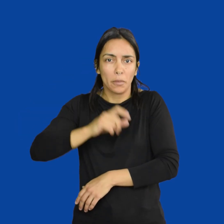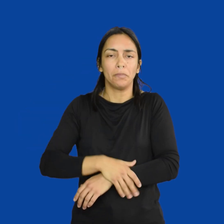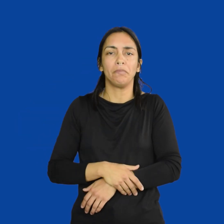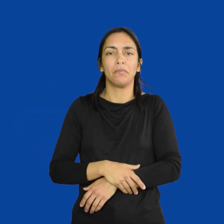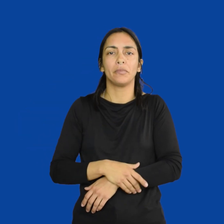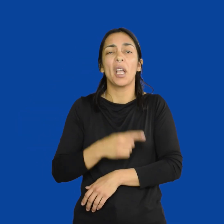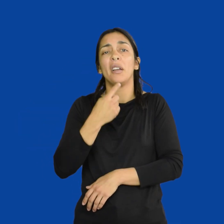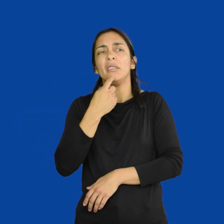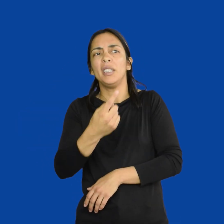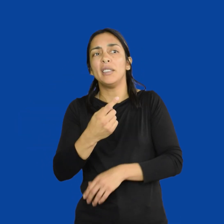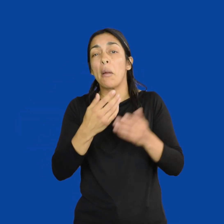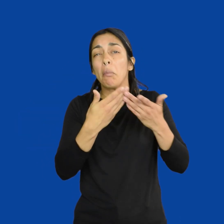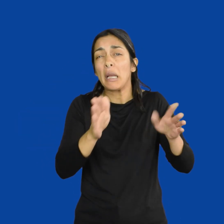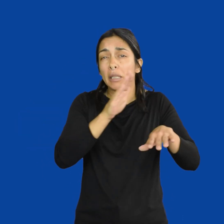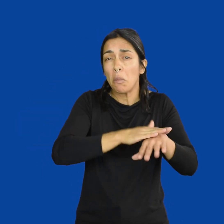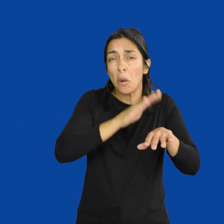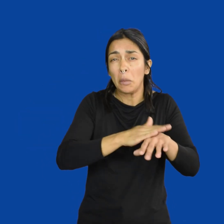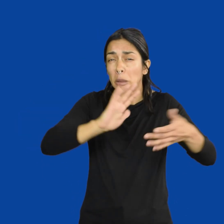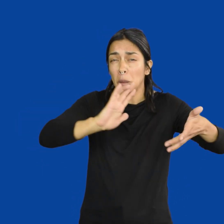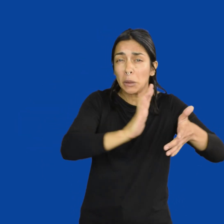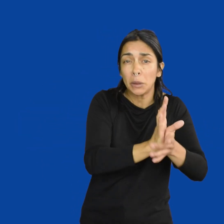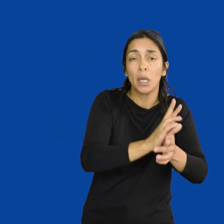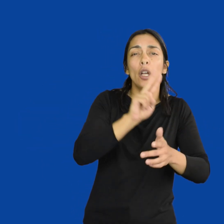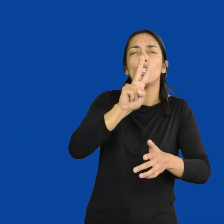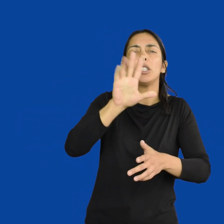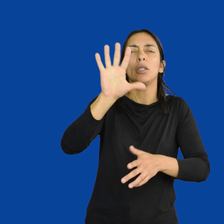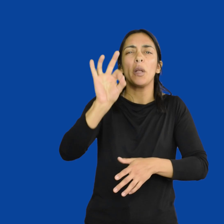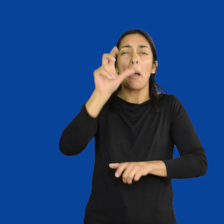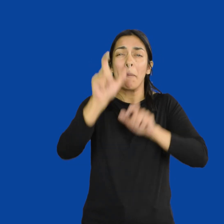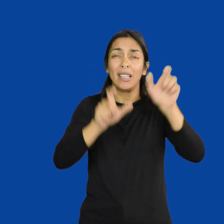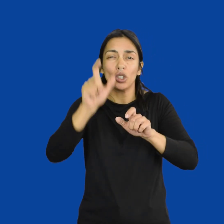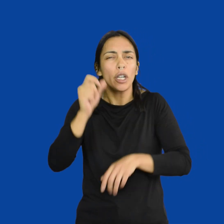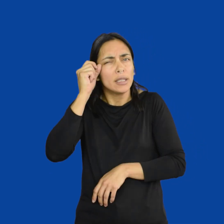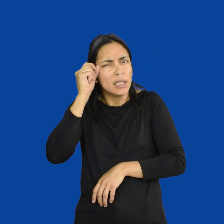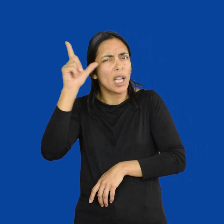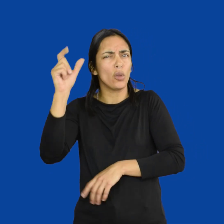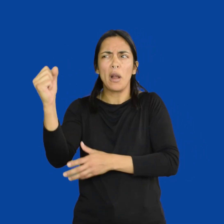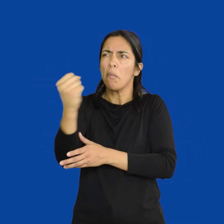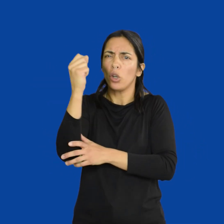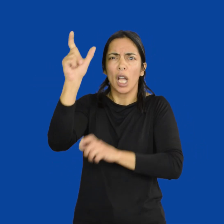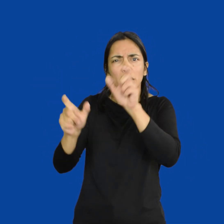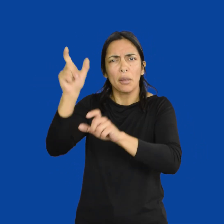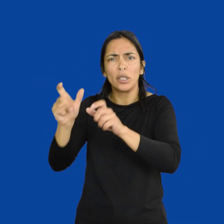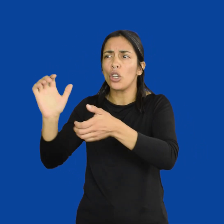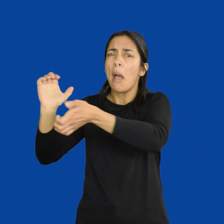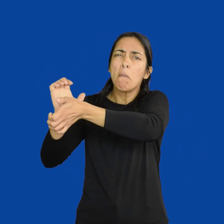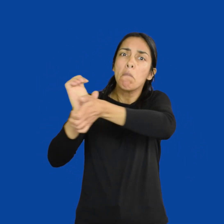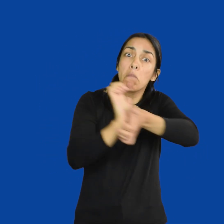autoridades otomanas. Se estima que al inicio, alrededor de 250 intelectuales de